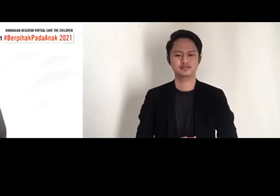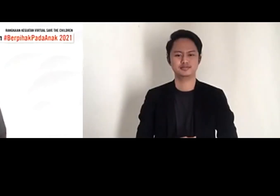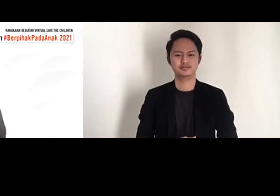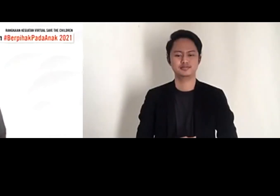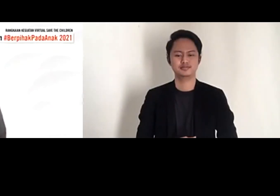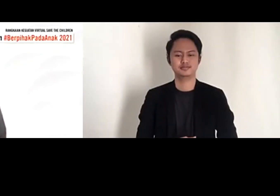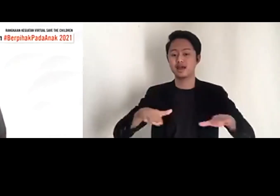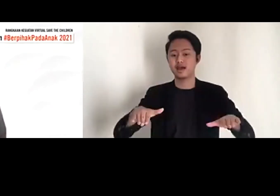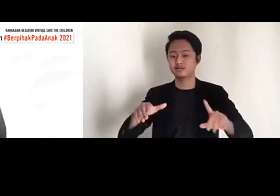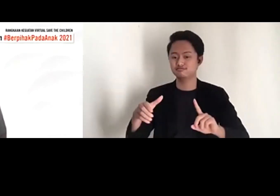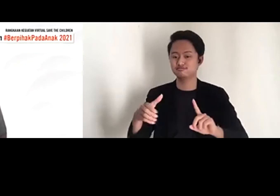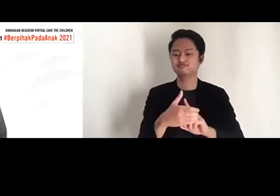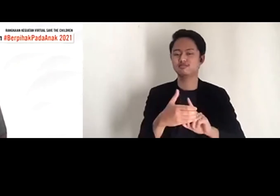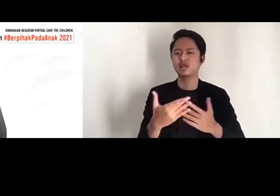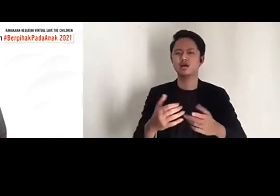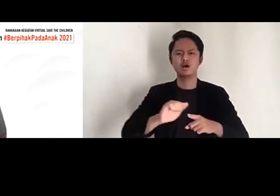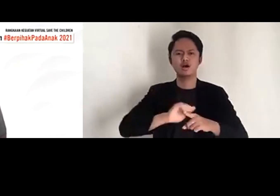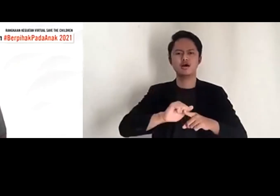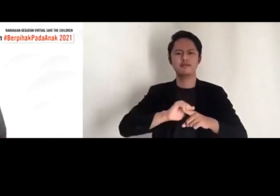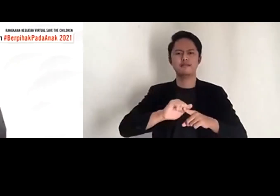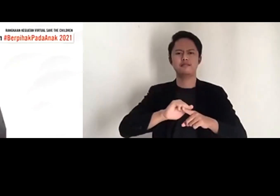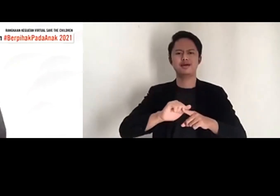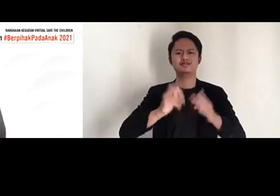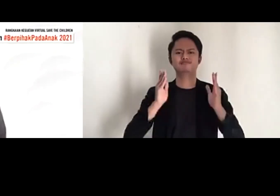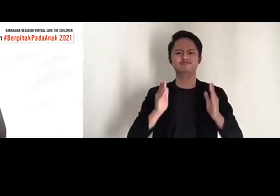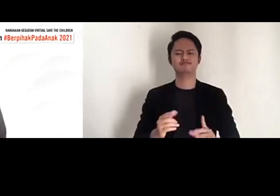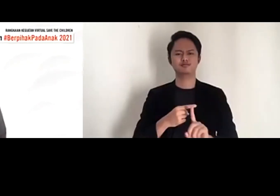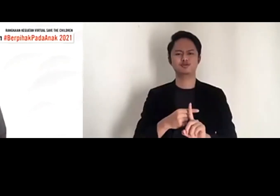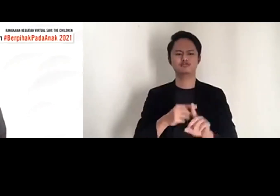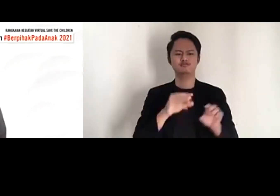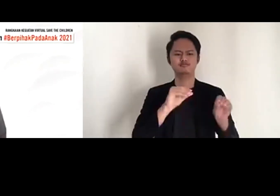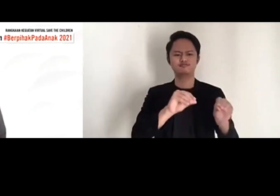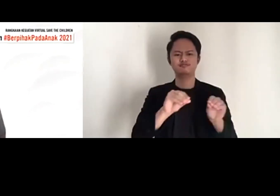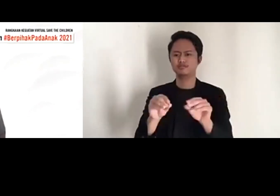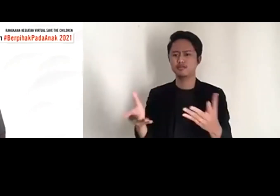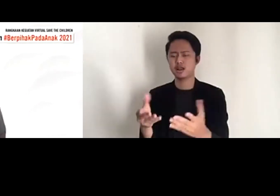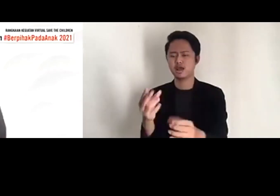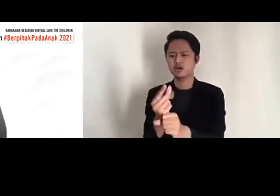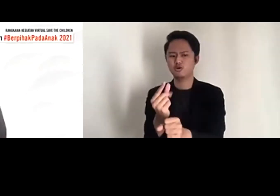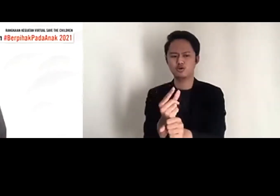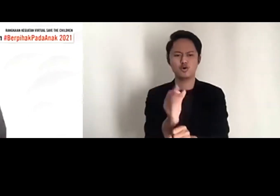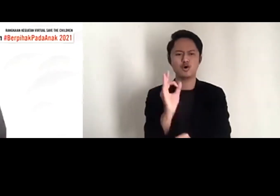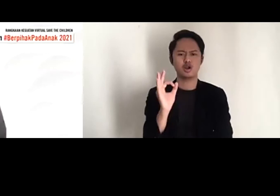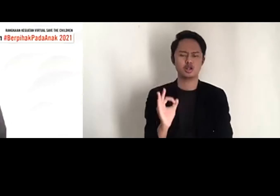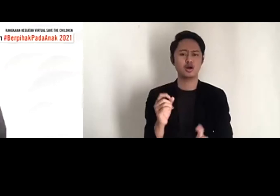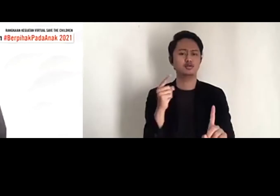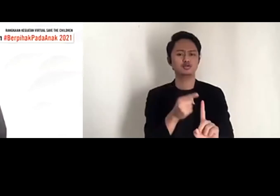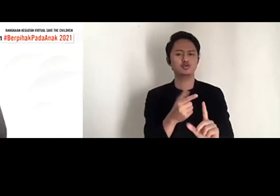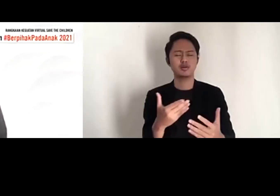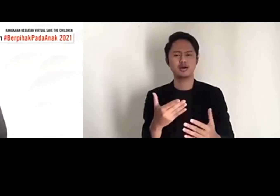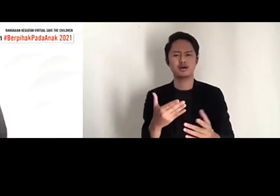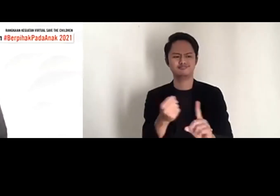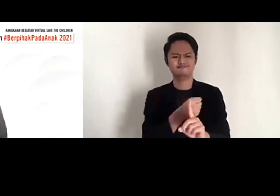perlindungan anak dan pelatihan positif disiplin kepada guru dan orang tua untuk mencegah